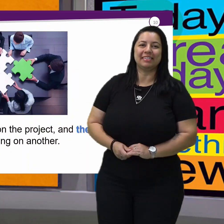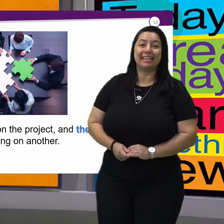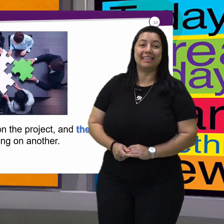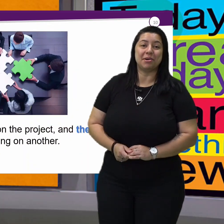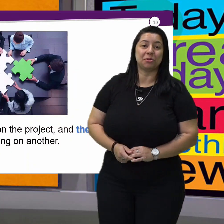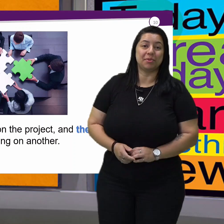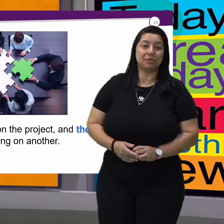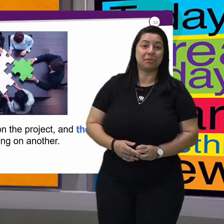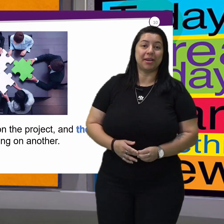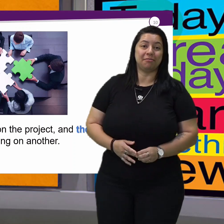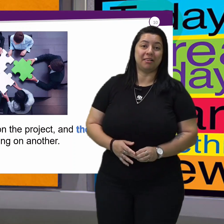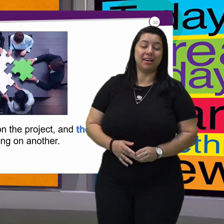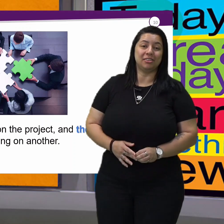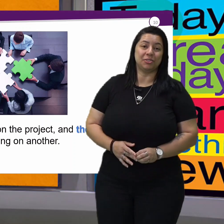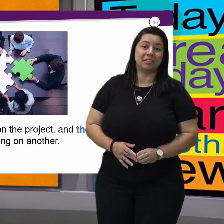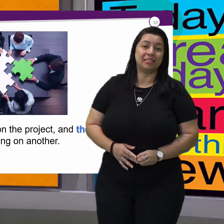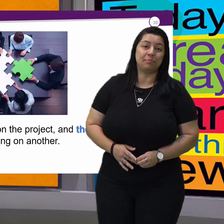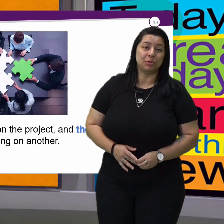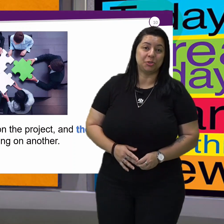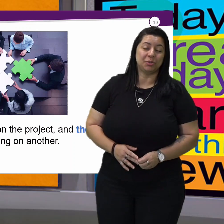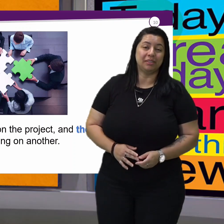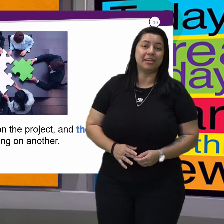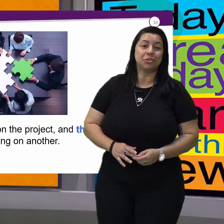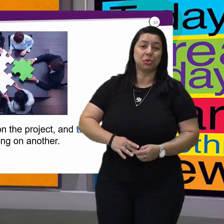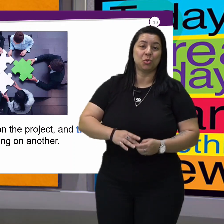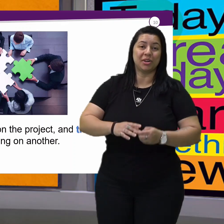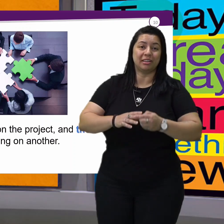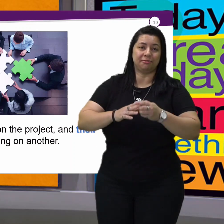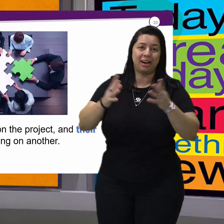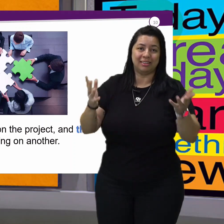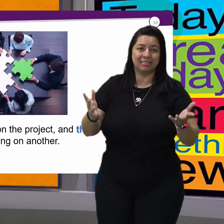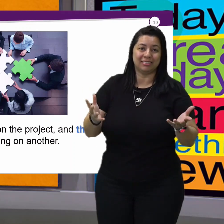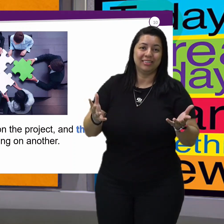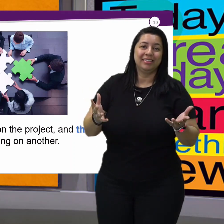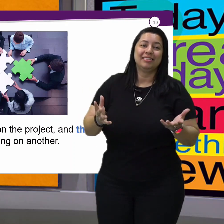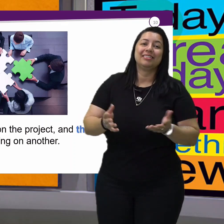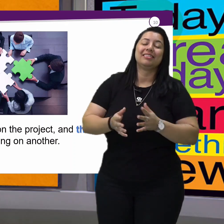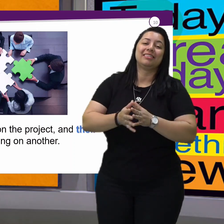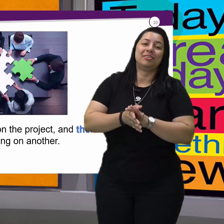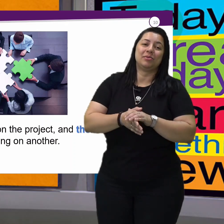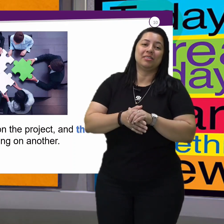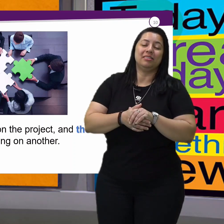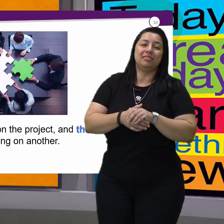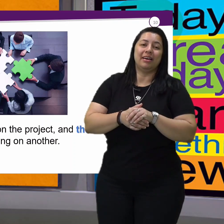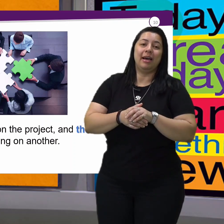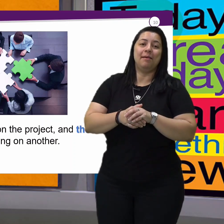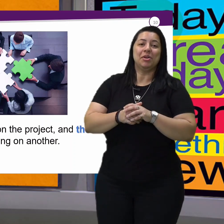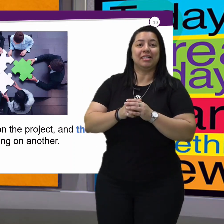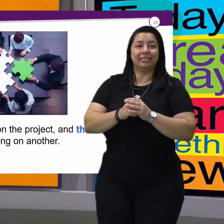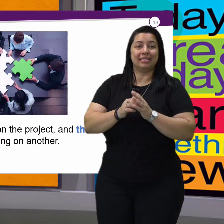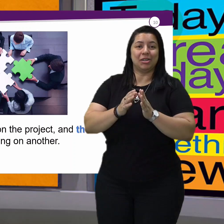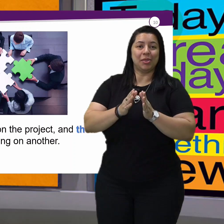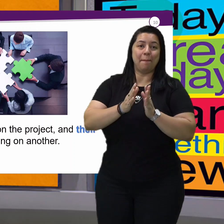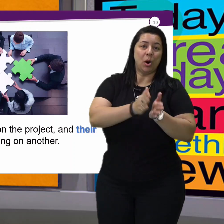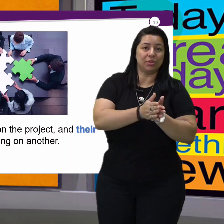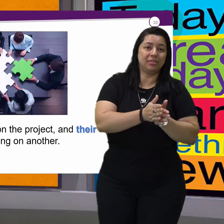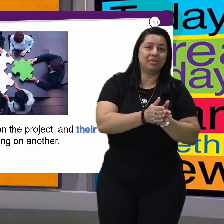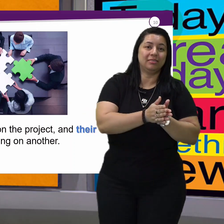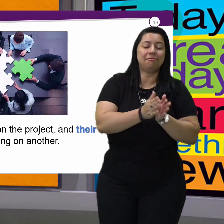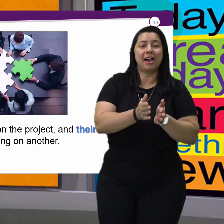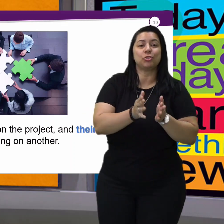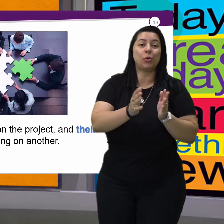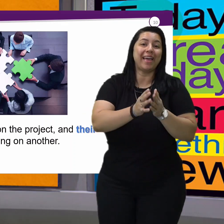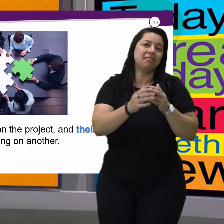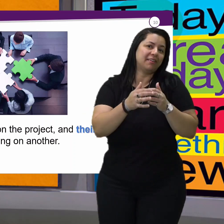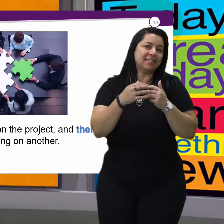para vocês entenderem mais ou menos como é que faz, onde ela se posiciona, né? A estrutura da frase. Isso. Então, assim, prestar atenção na posse